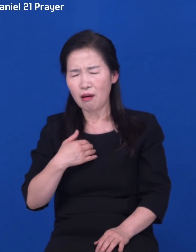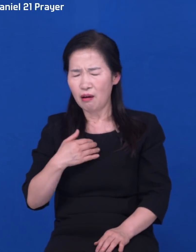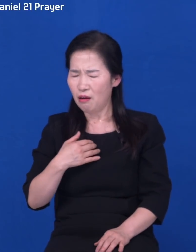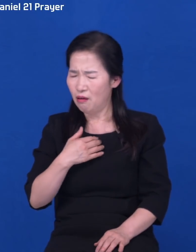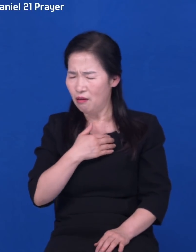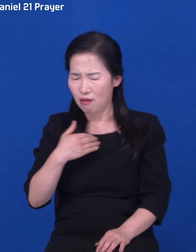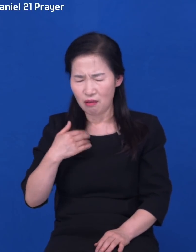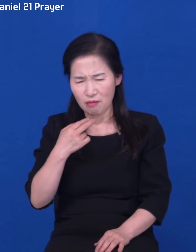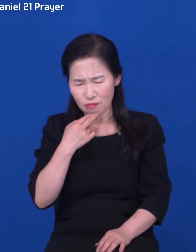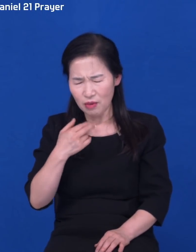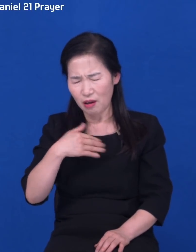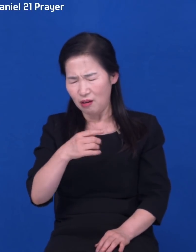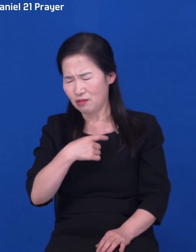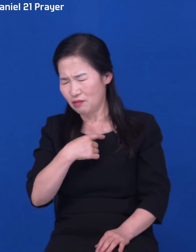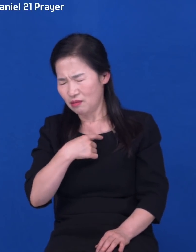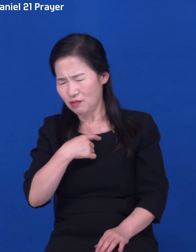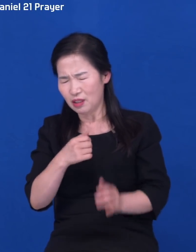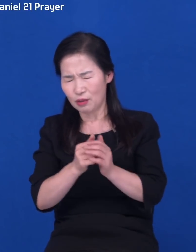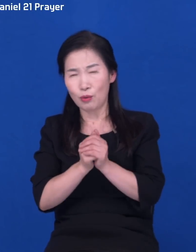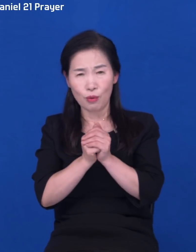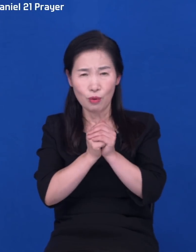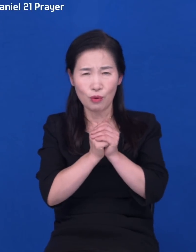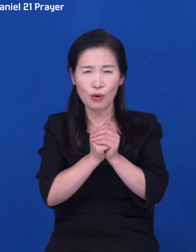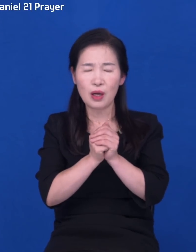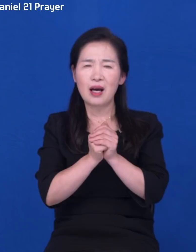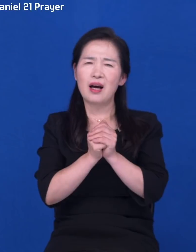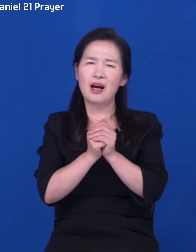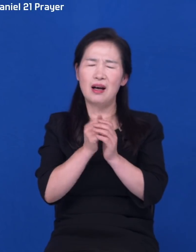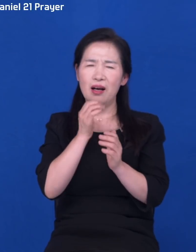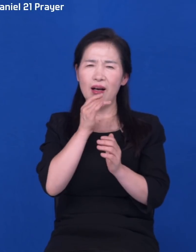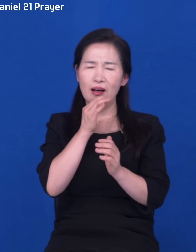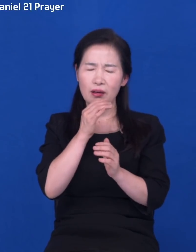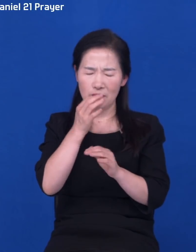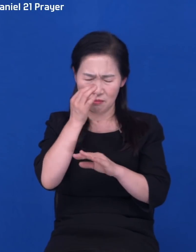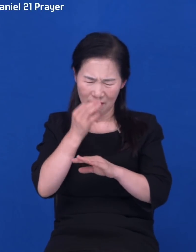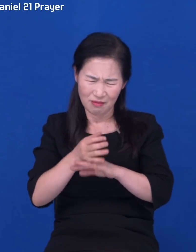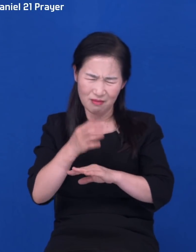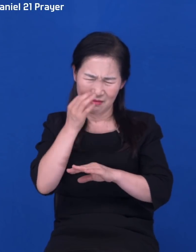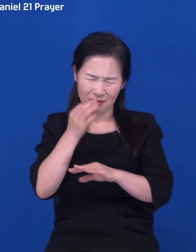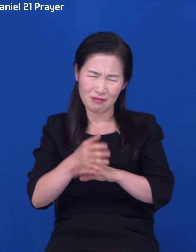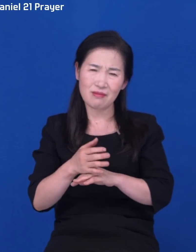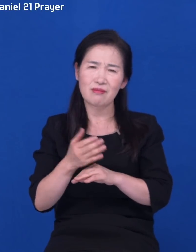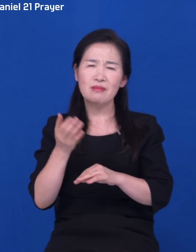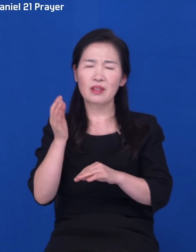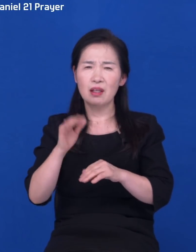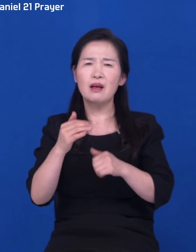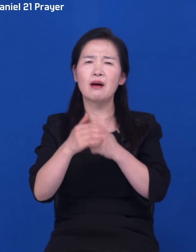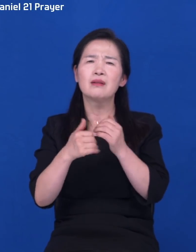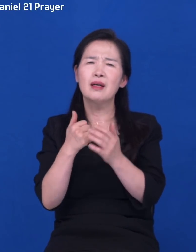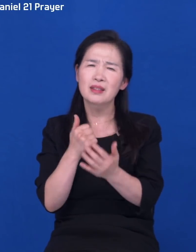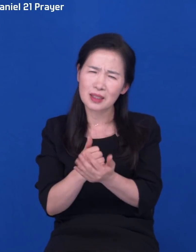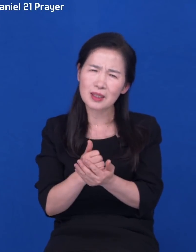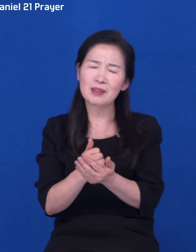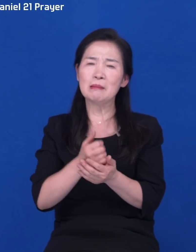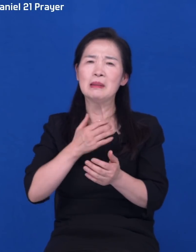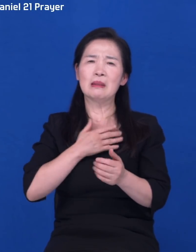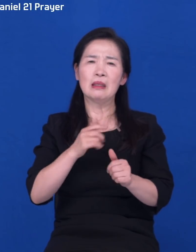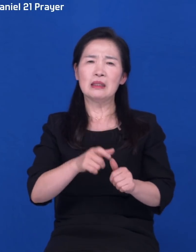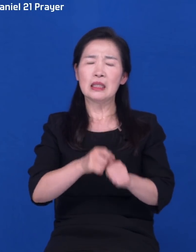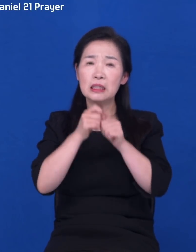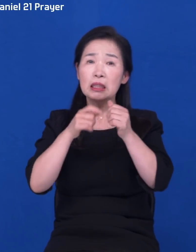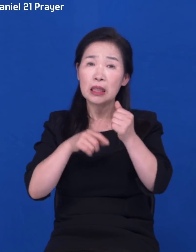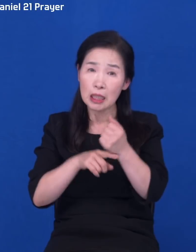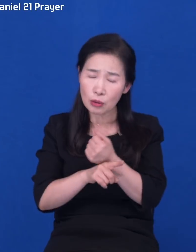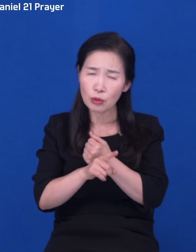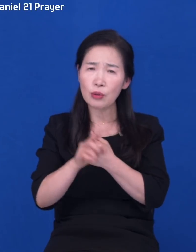그렇게 기도하다가 하나님 이것도 제가 주인 돼서 또 멋대로 얘기해서 죄송해요. 근데 하나님이 저를 살리신 이유가 암 환자한테 쓰기